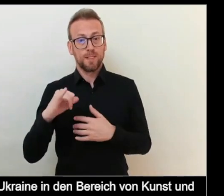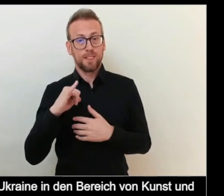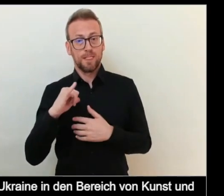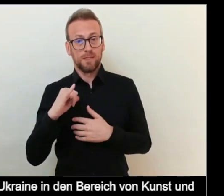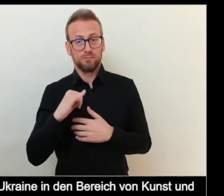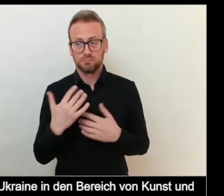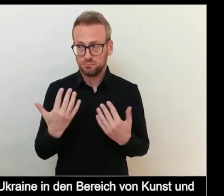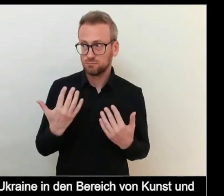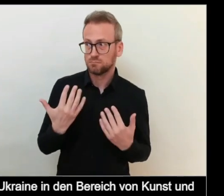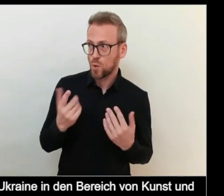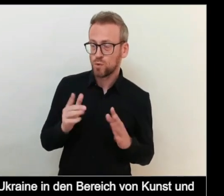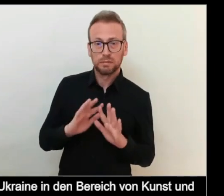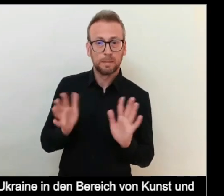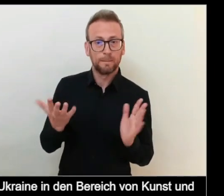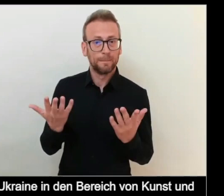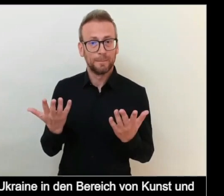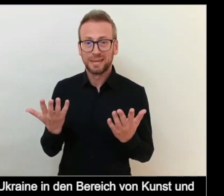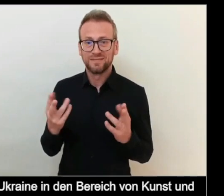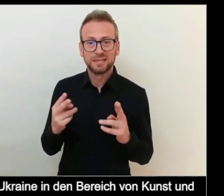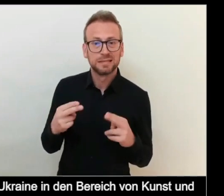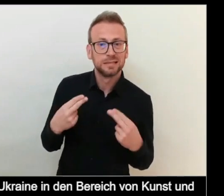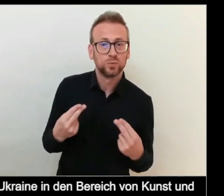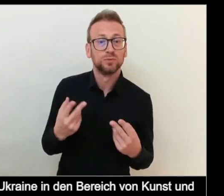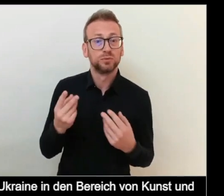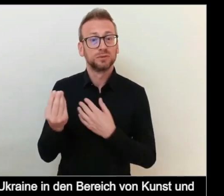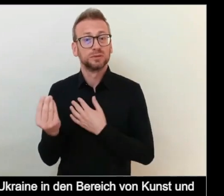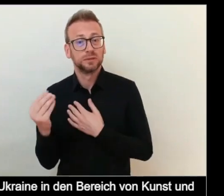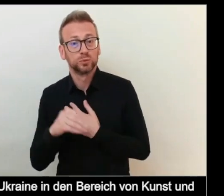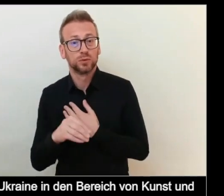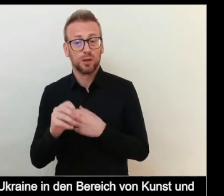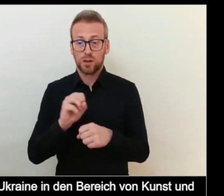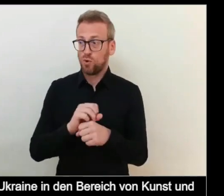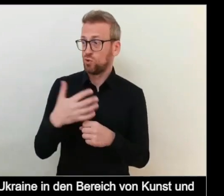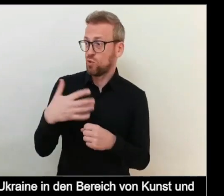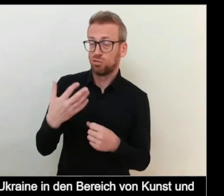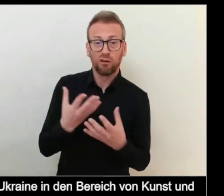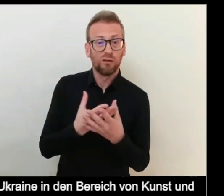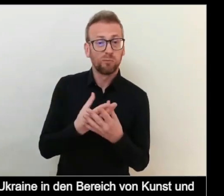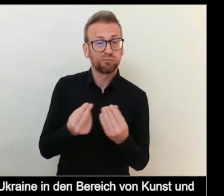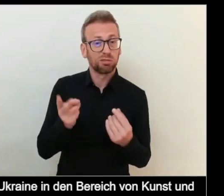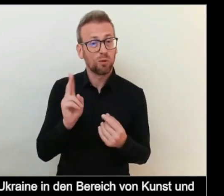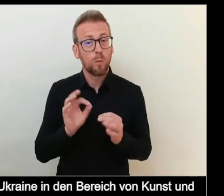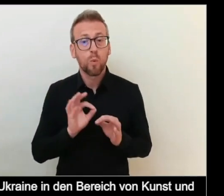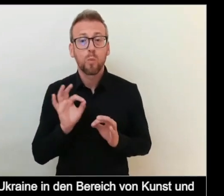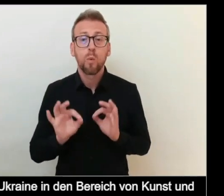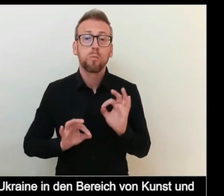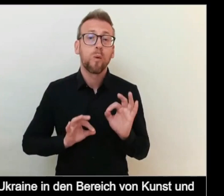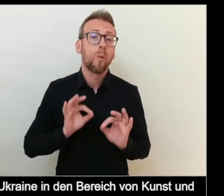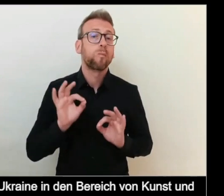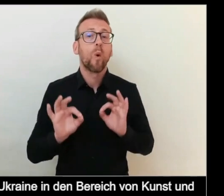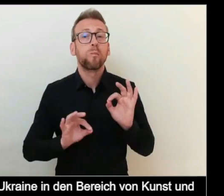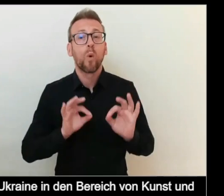über dem ganzen Land, über uns allen, eine Phase der Bedrückung liegt und deswegen auch von dieser Seite her